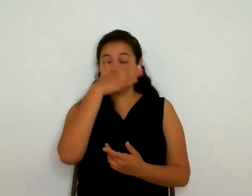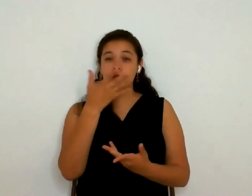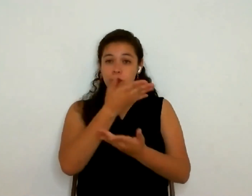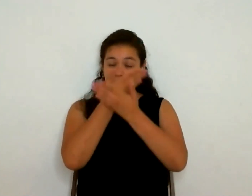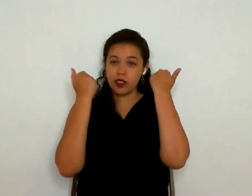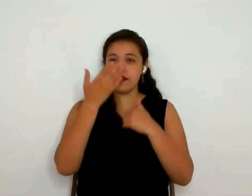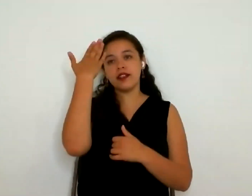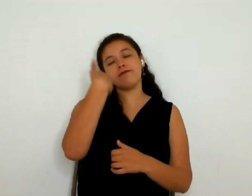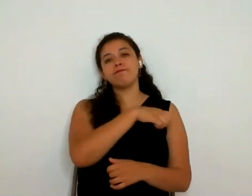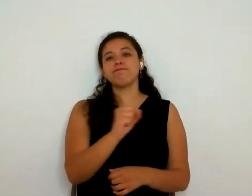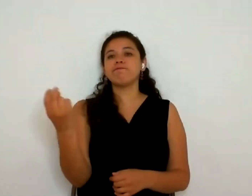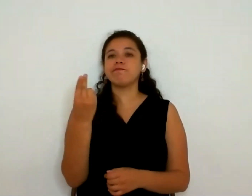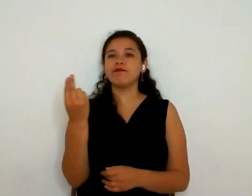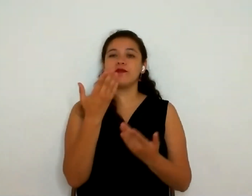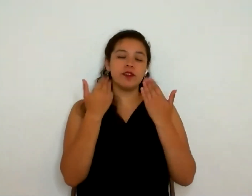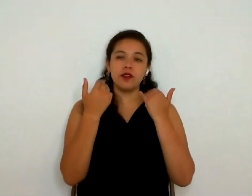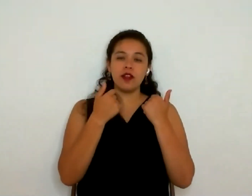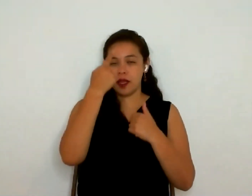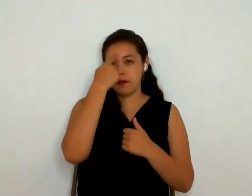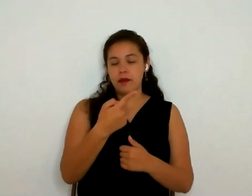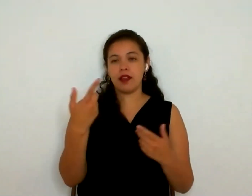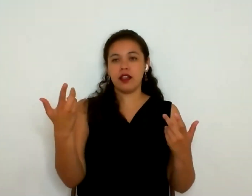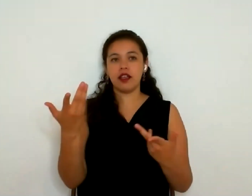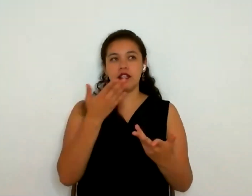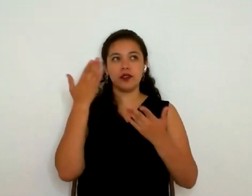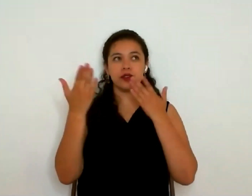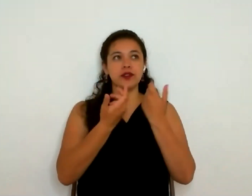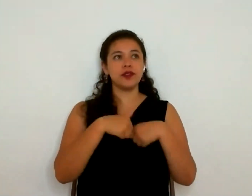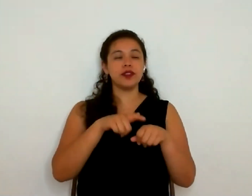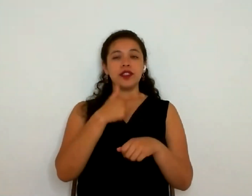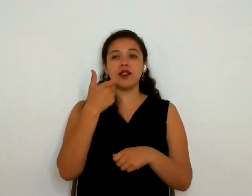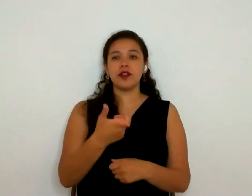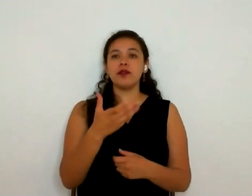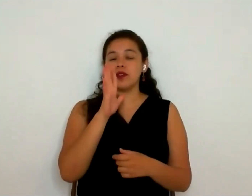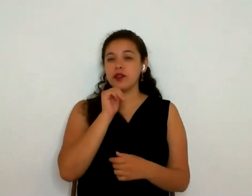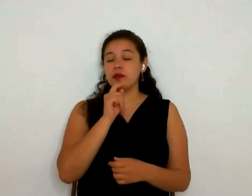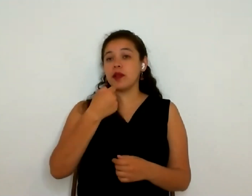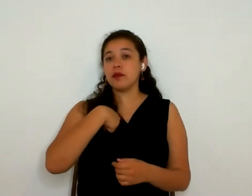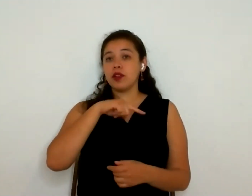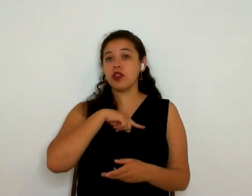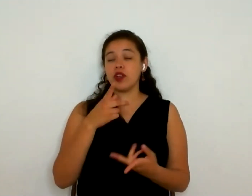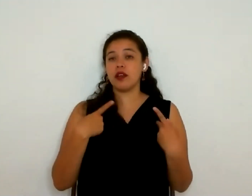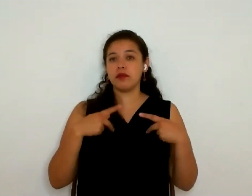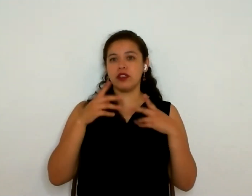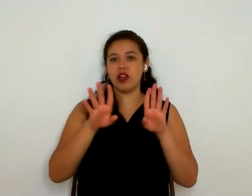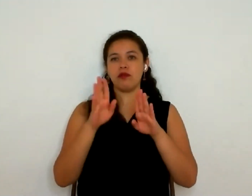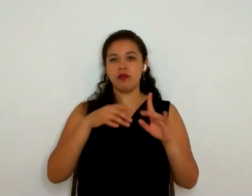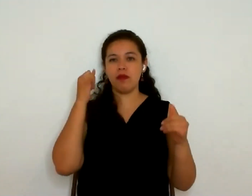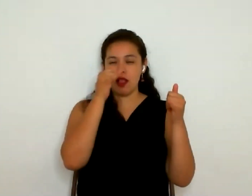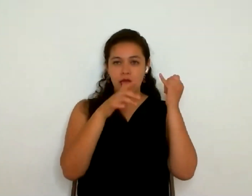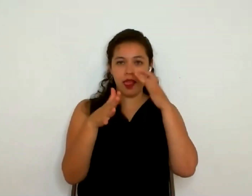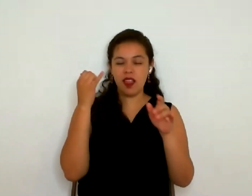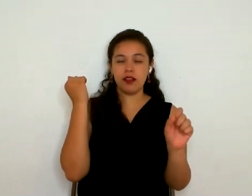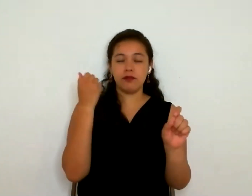necesarios para para hacer el estudio socioeconómico pero bueno yo no quiero voy alentar a nadie de cada institución